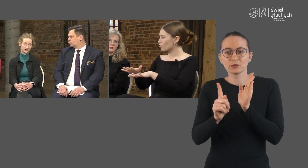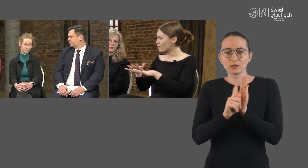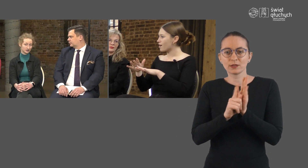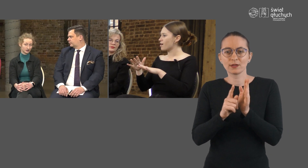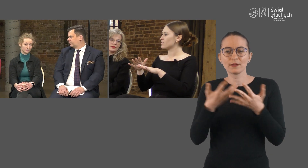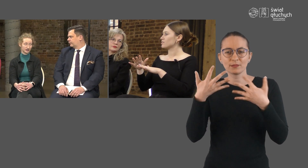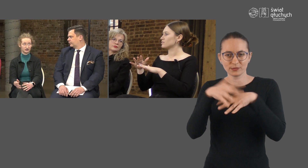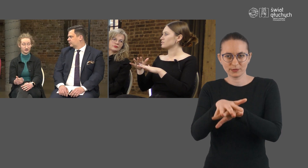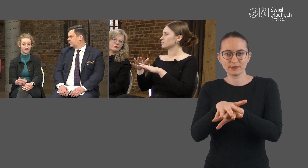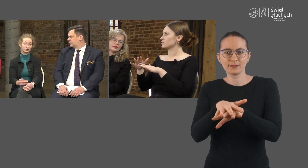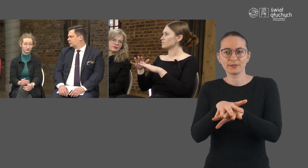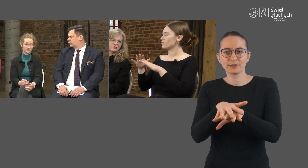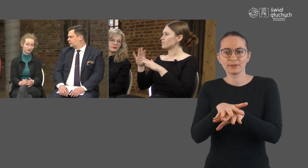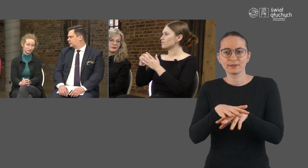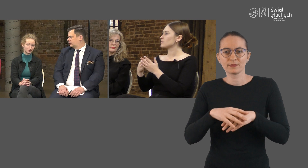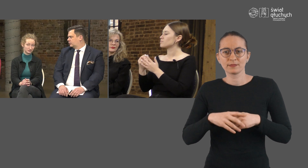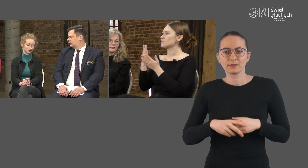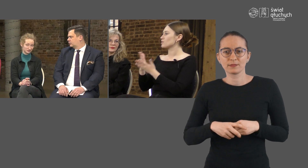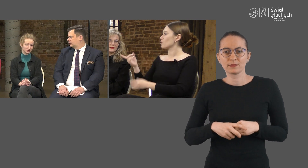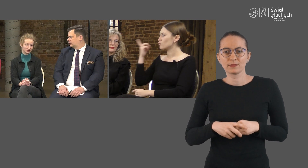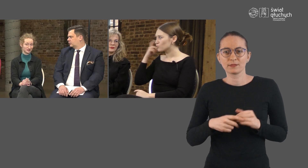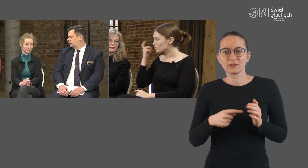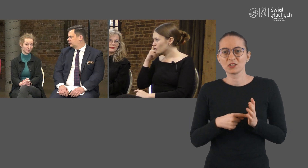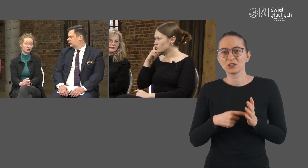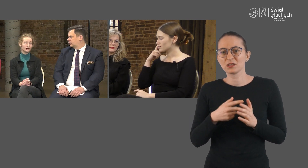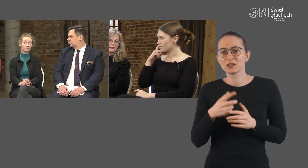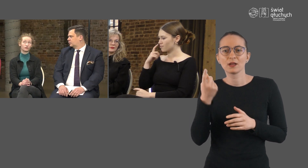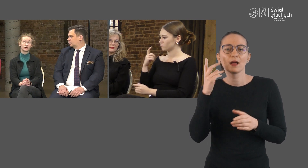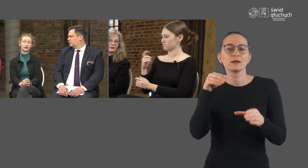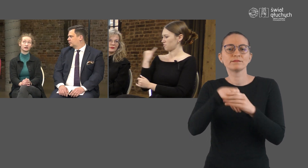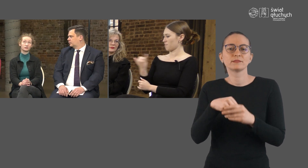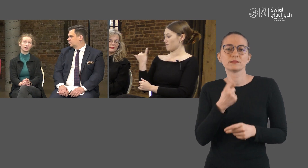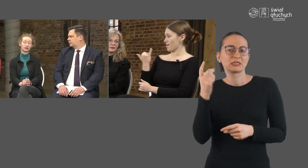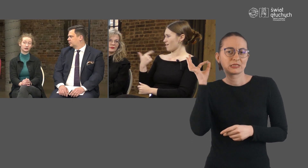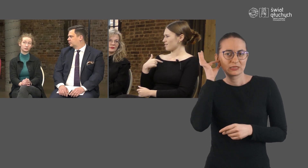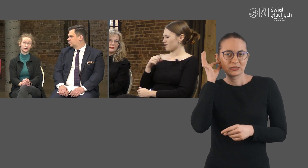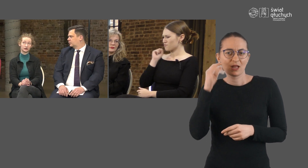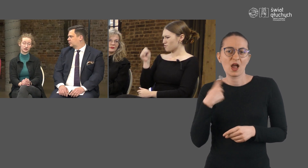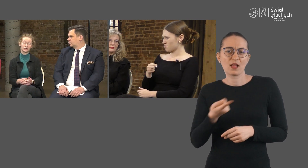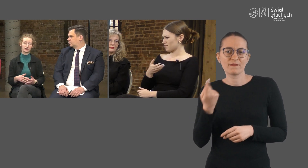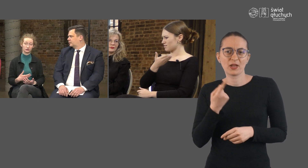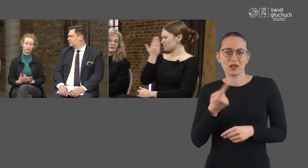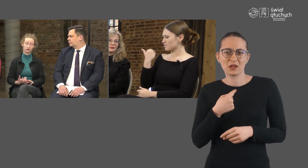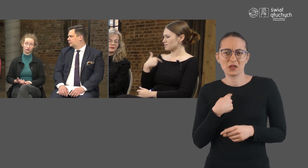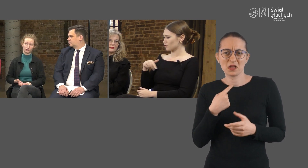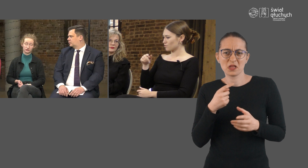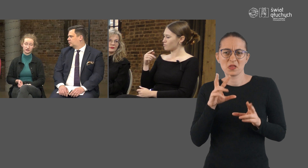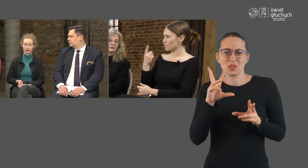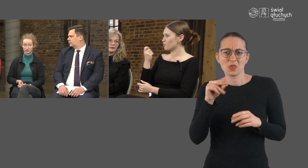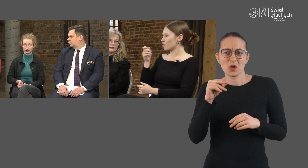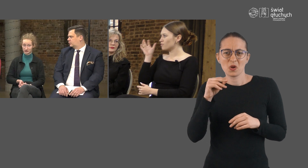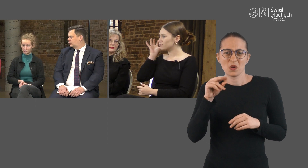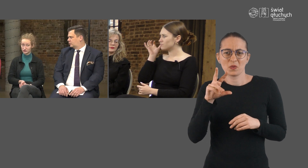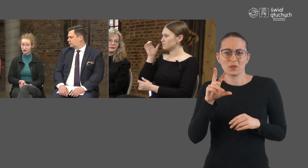życie otaczałam się praktycznie tylko i wyłącznie osobami słyszącymi aż do niedawna. W ogóle nie miałam takiego pojęcia, że ten niedosłuch to może